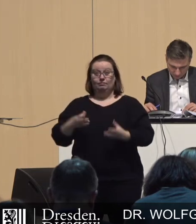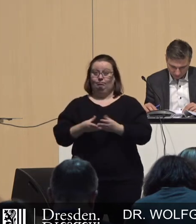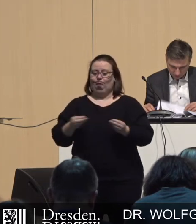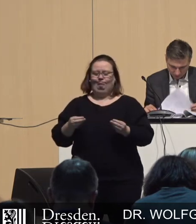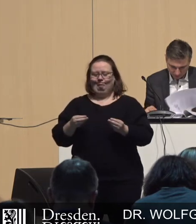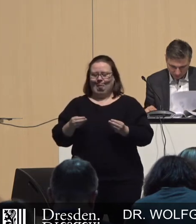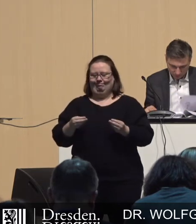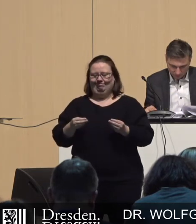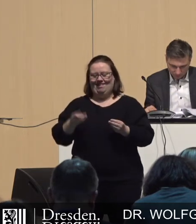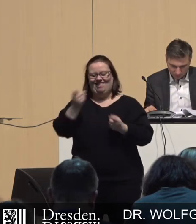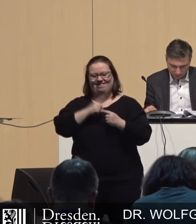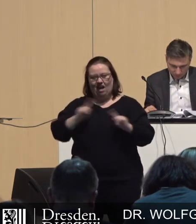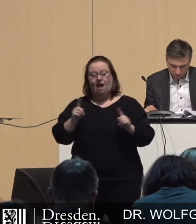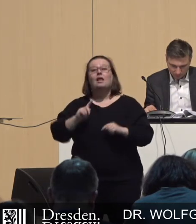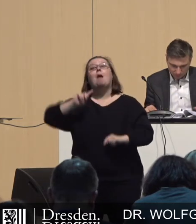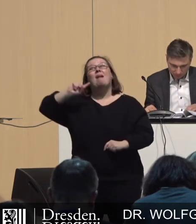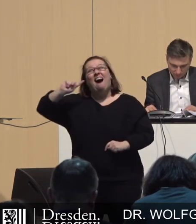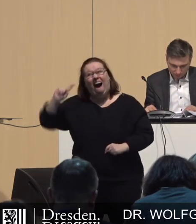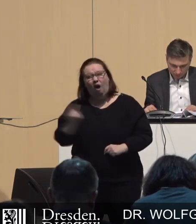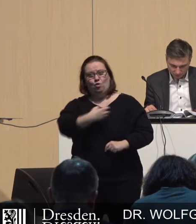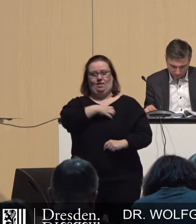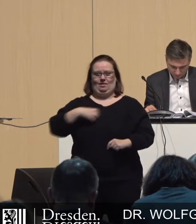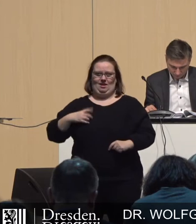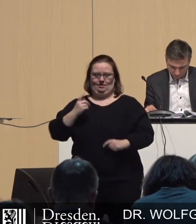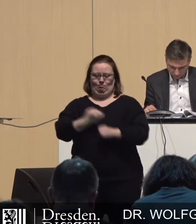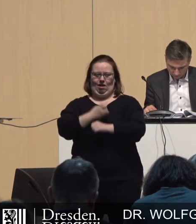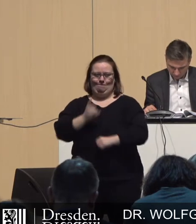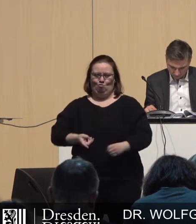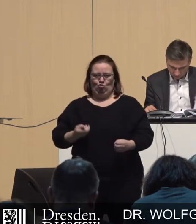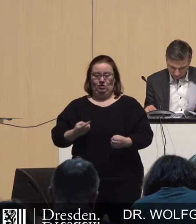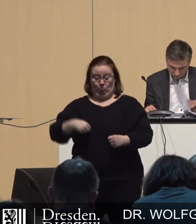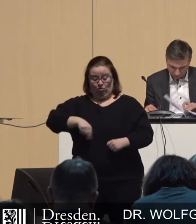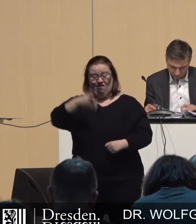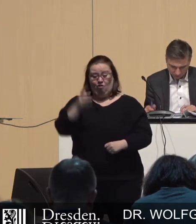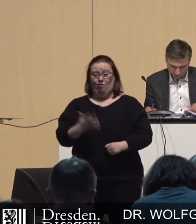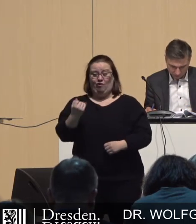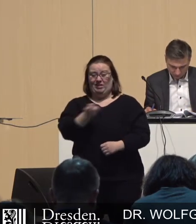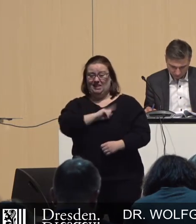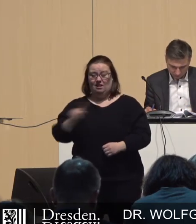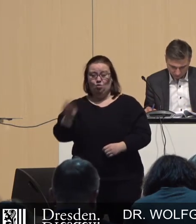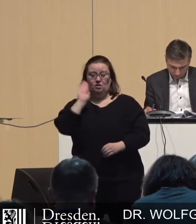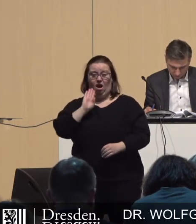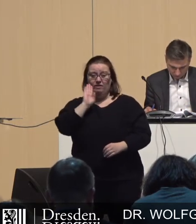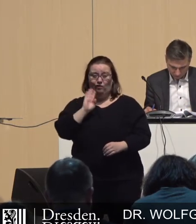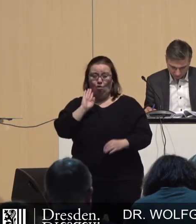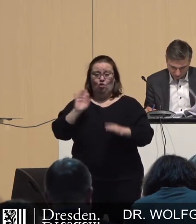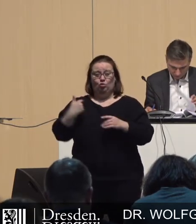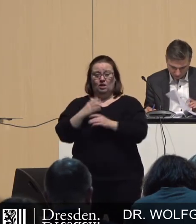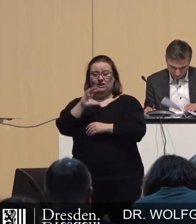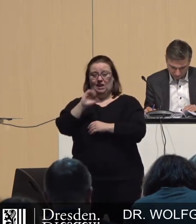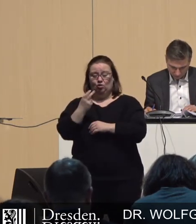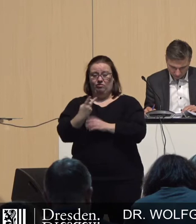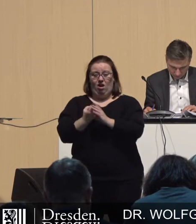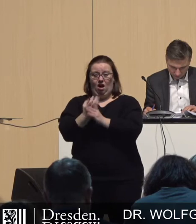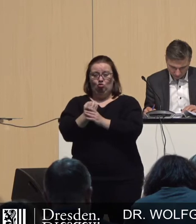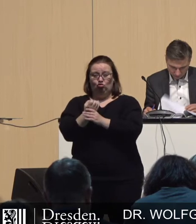werden, aber sie muss auch in Dresden bewältigt werden, einer Stadt mit 550.000 Einwohnern und einem